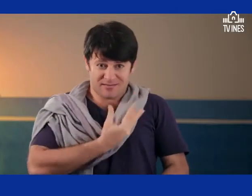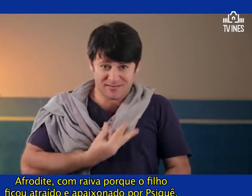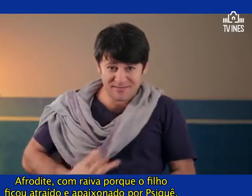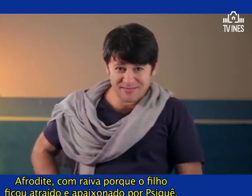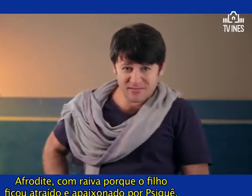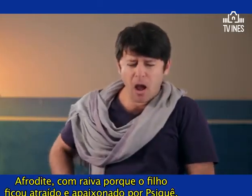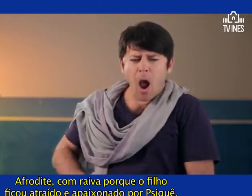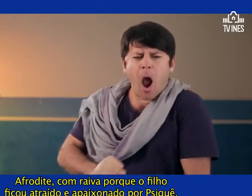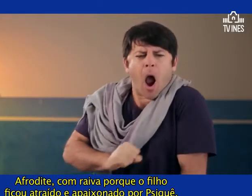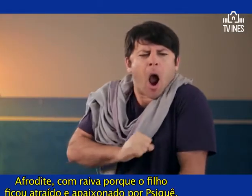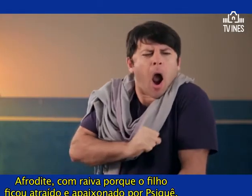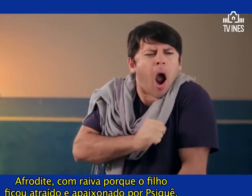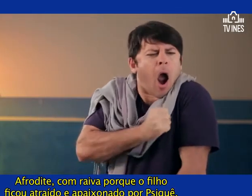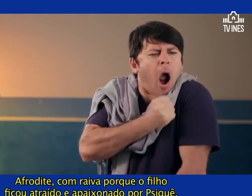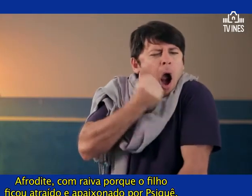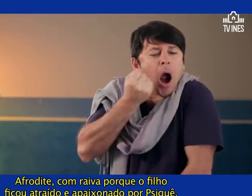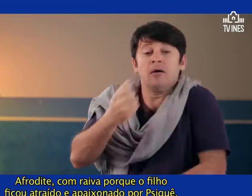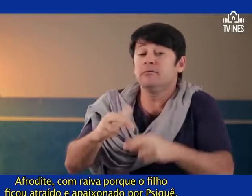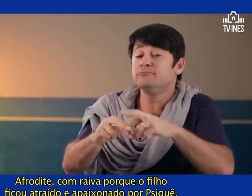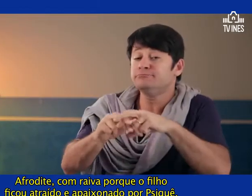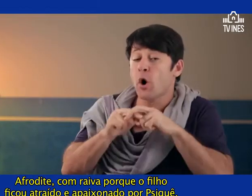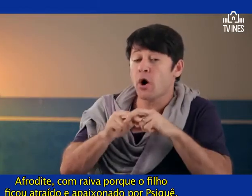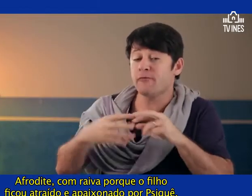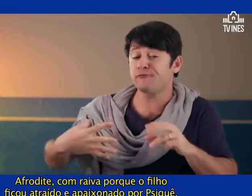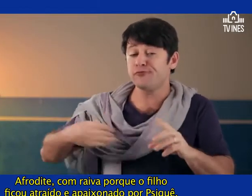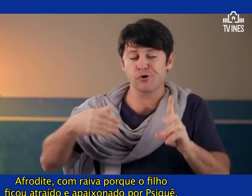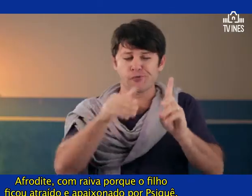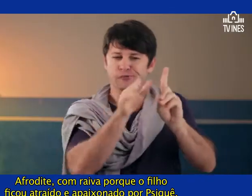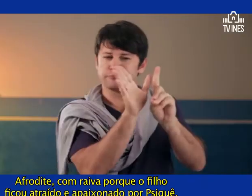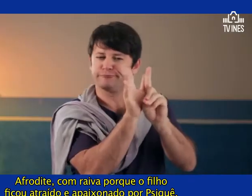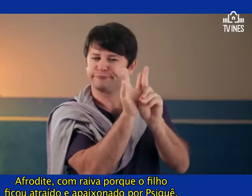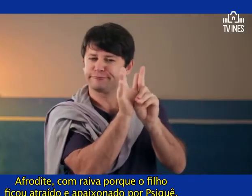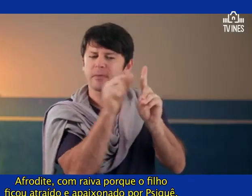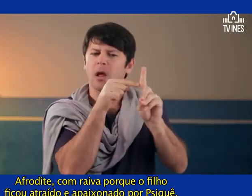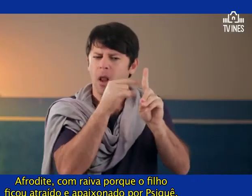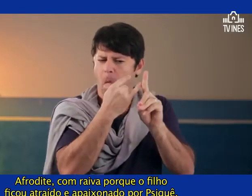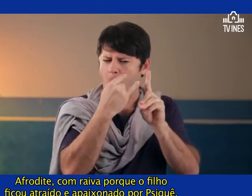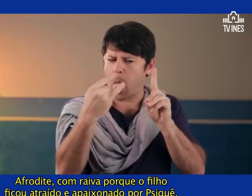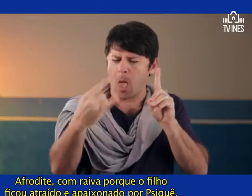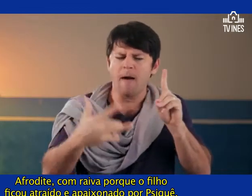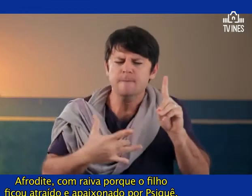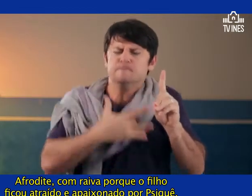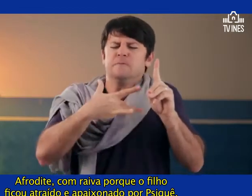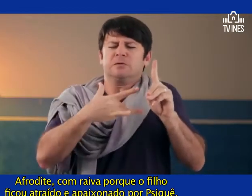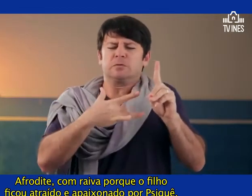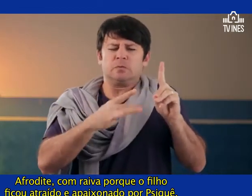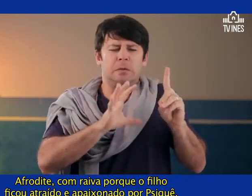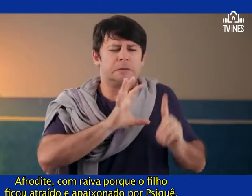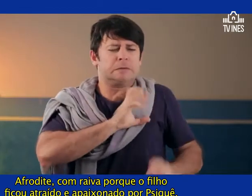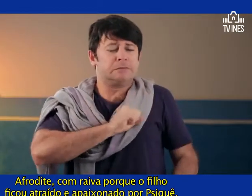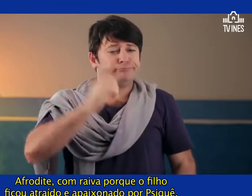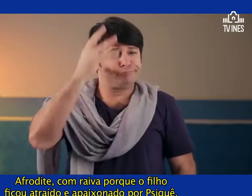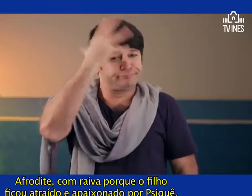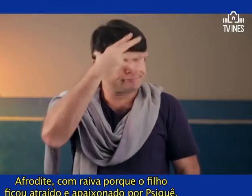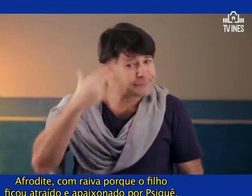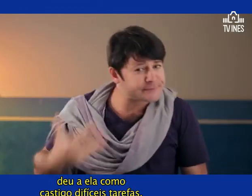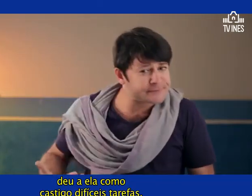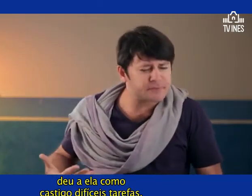Afrodite, com raiva por que o filho ficou atraído e apaixonado por Psyche, deu a ela,